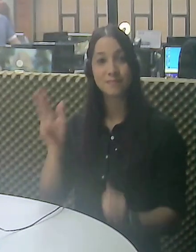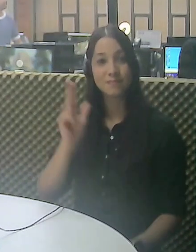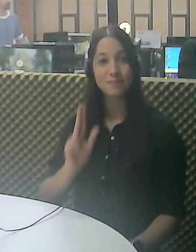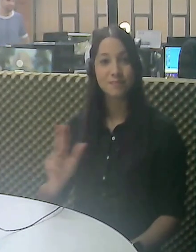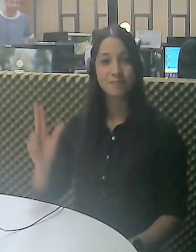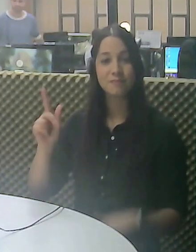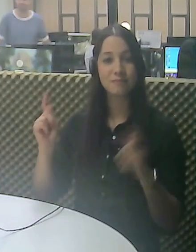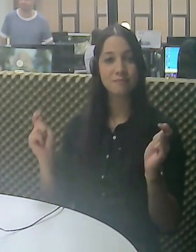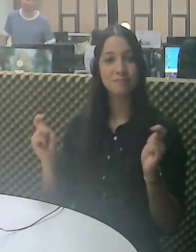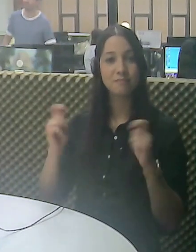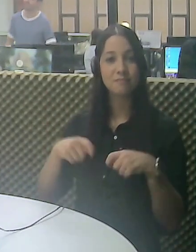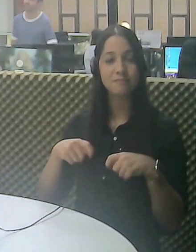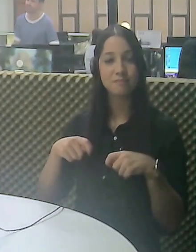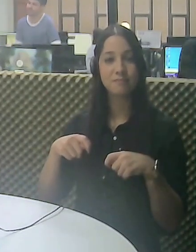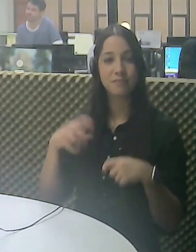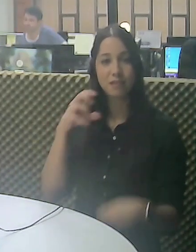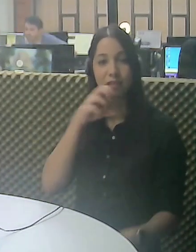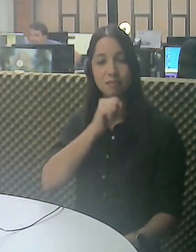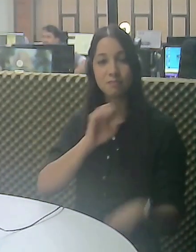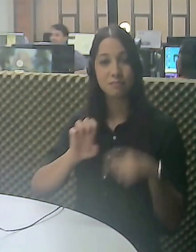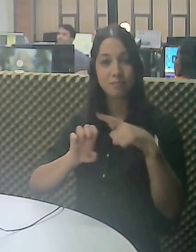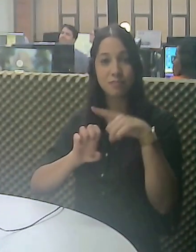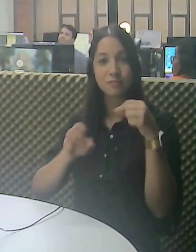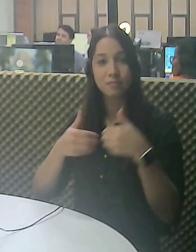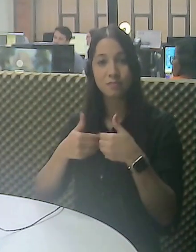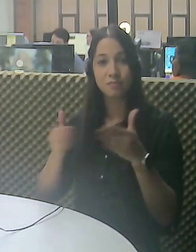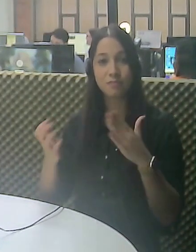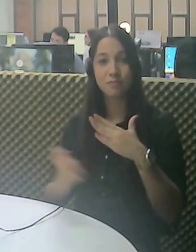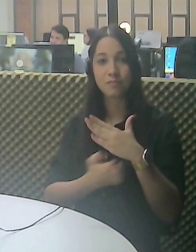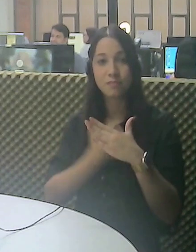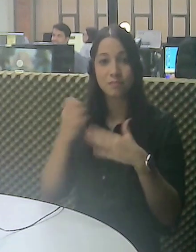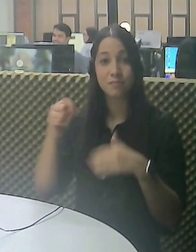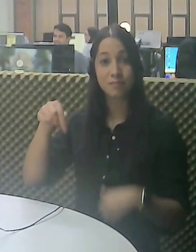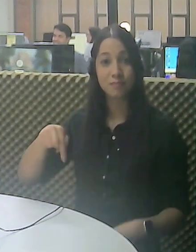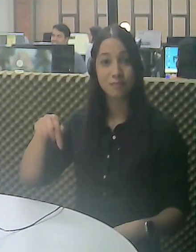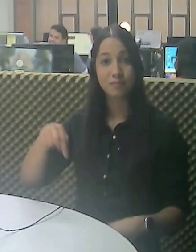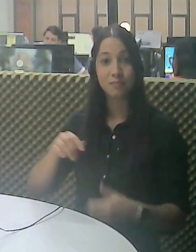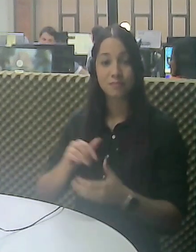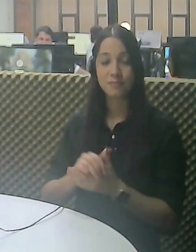Uberlândia garante agilidade para empresários abrirem empresas na cidade.